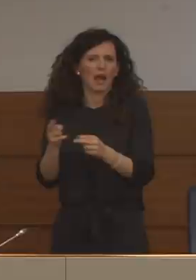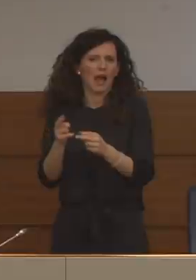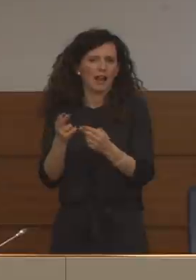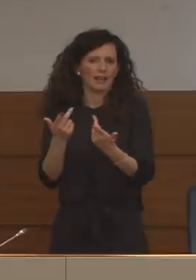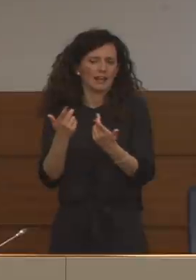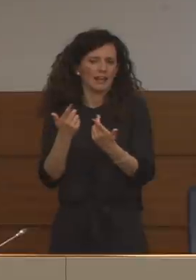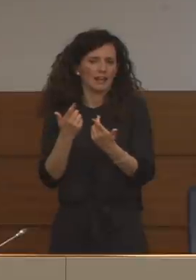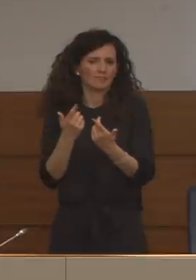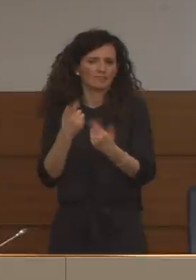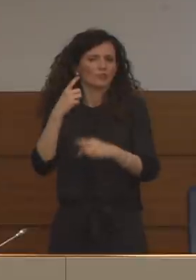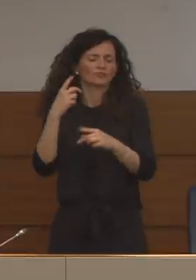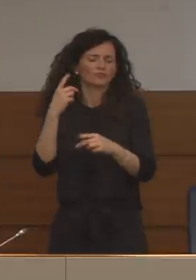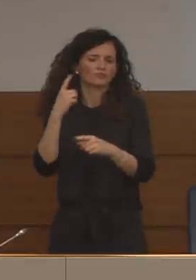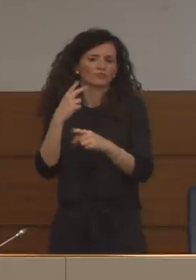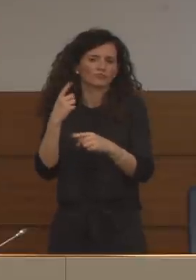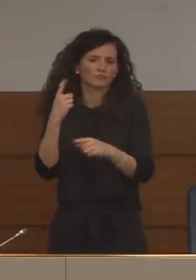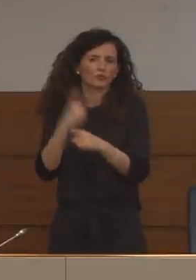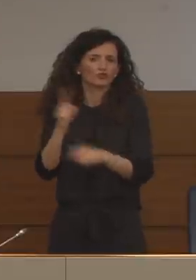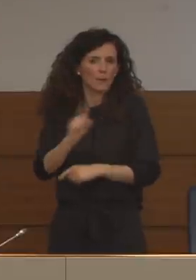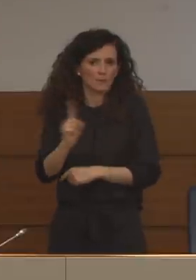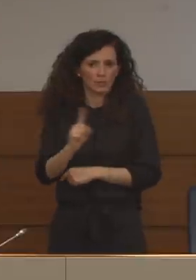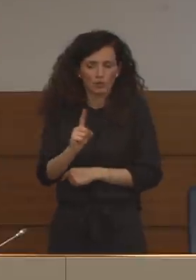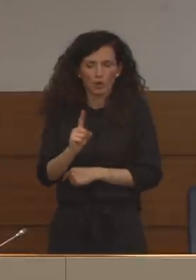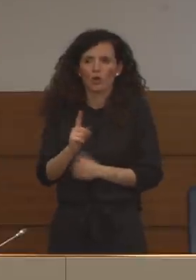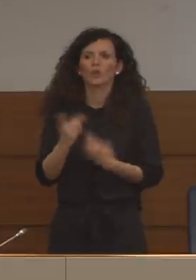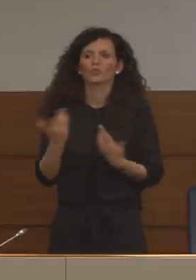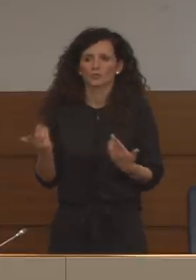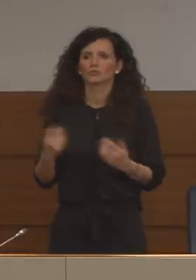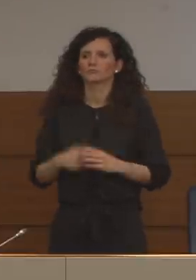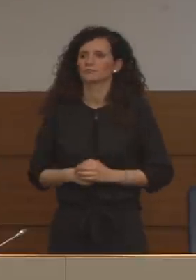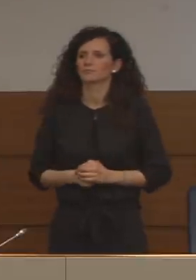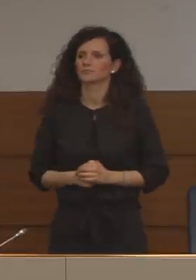eccezionalmente addirittura aneddoticamente